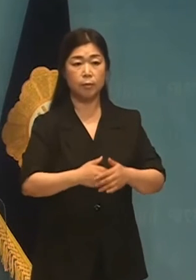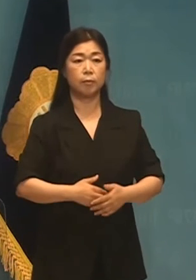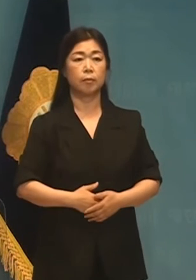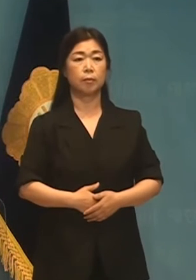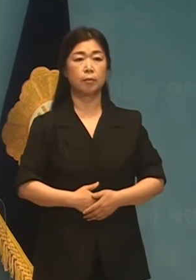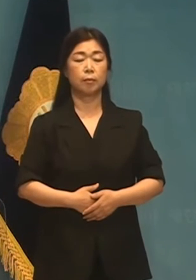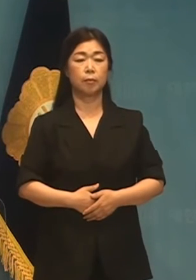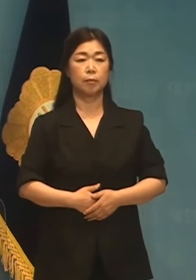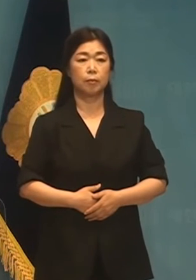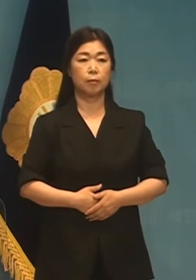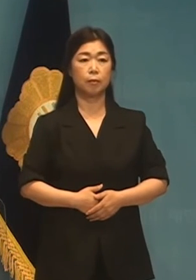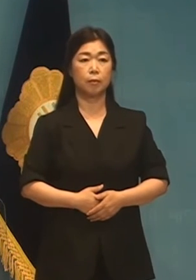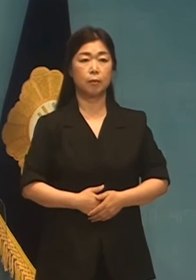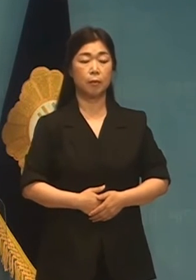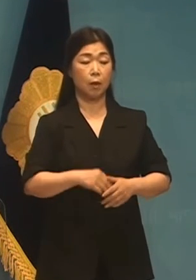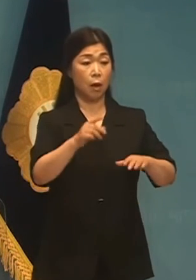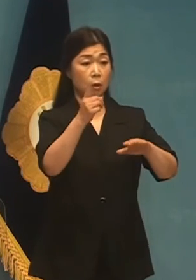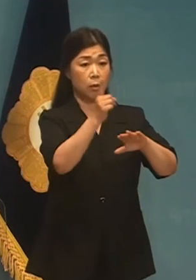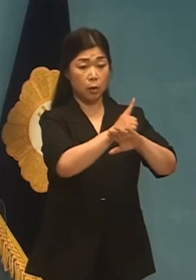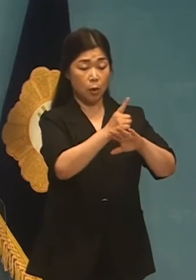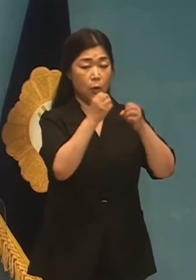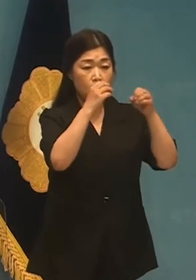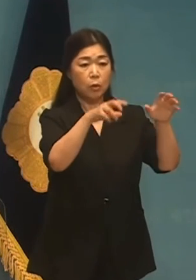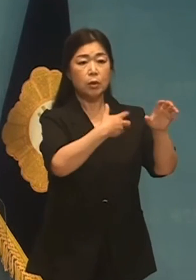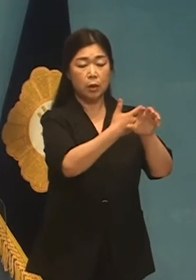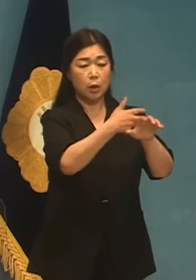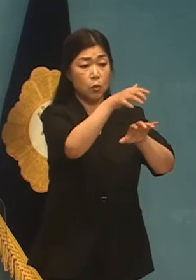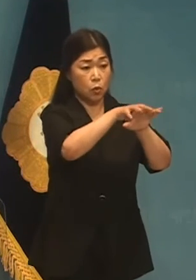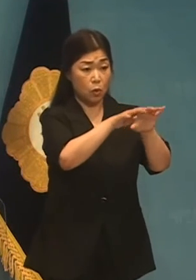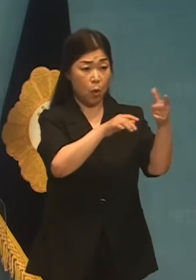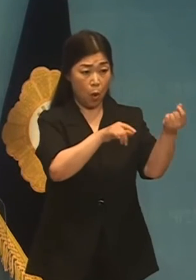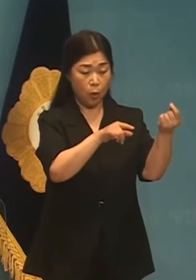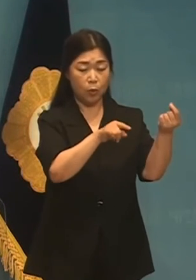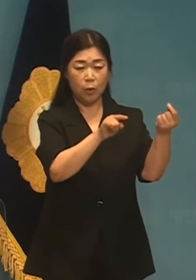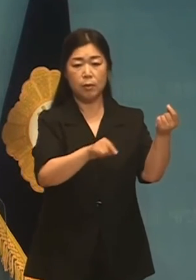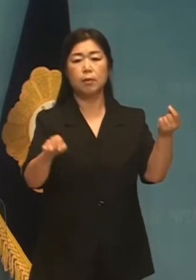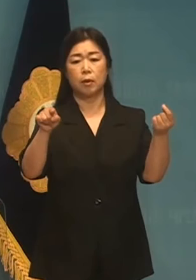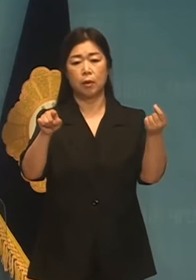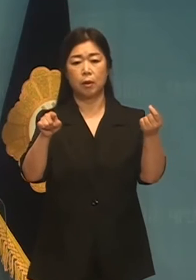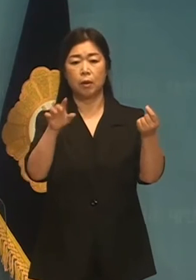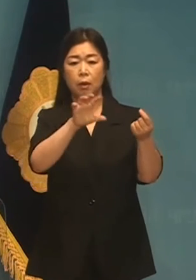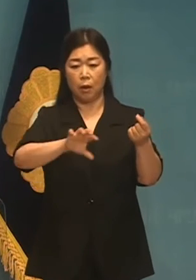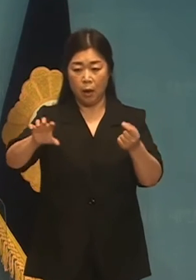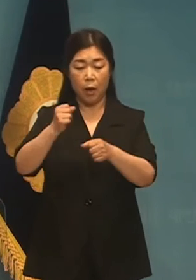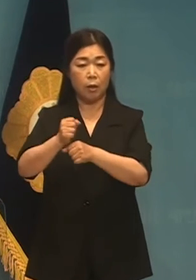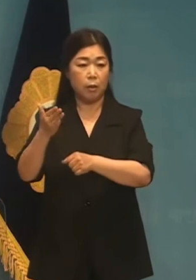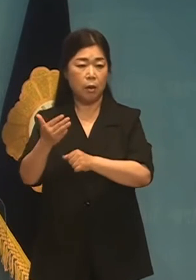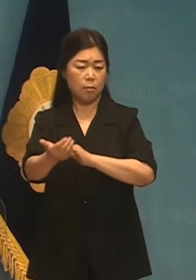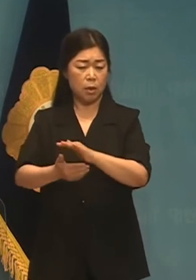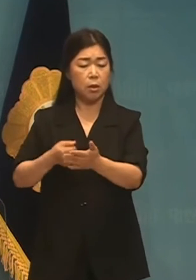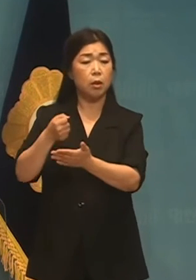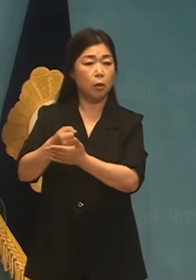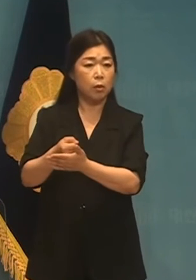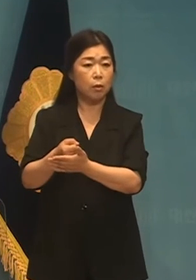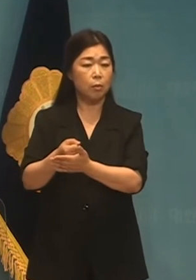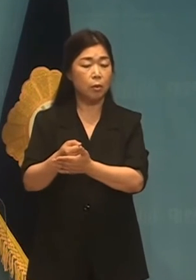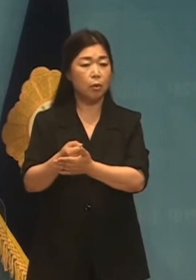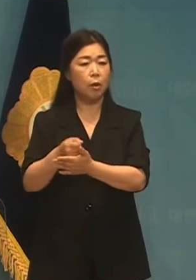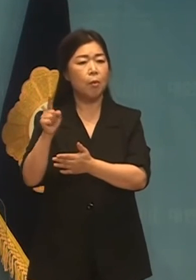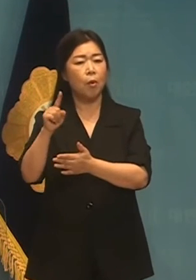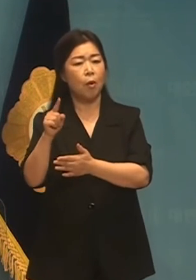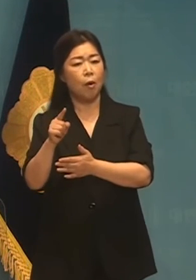정리해냈습니다. 디지털 혁신의 조직도 그런 원리에 따라 작동됩니다. 그래야 미리 결정한